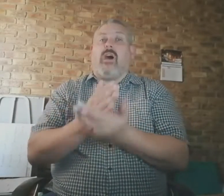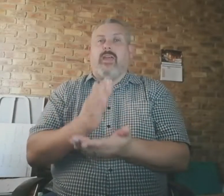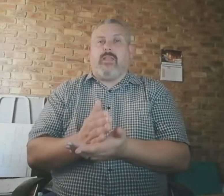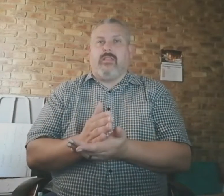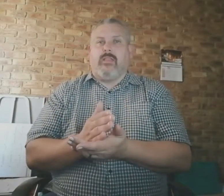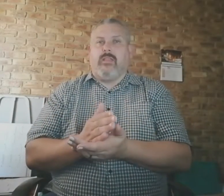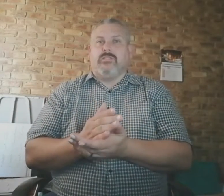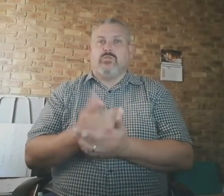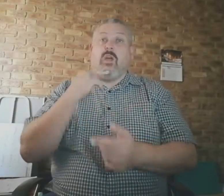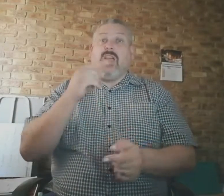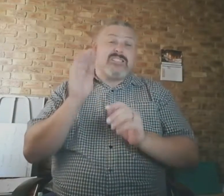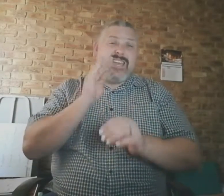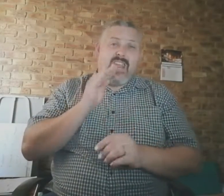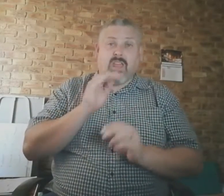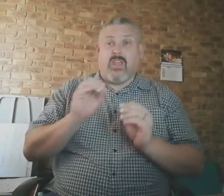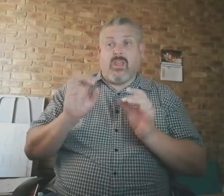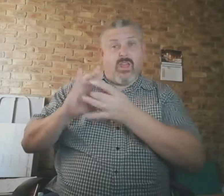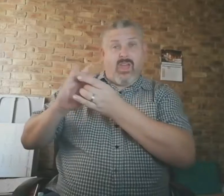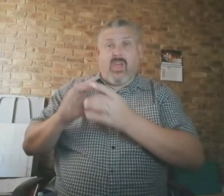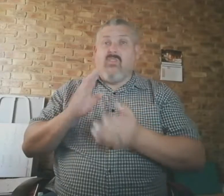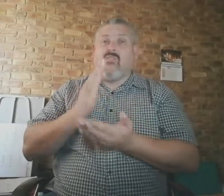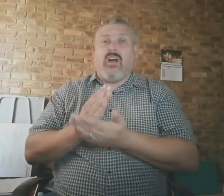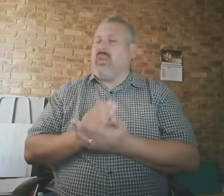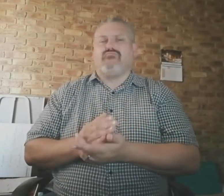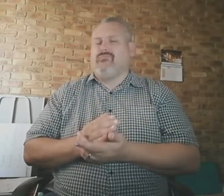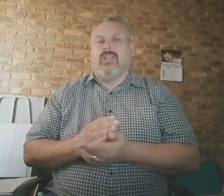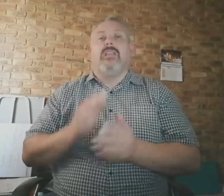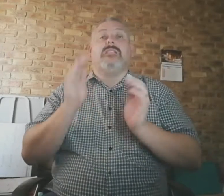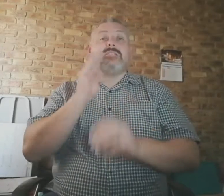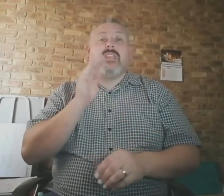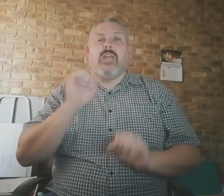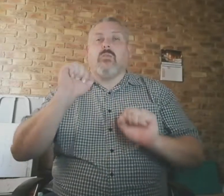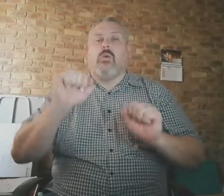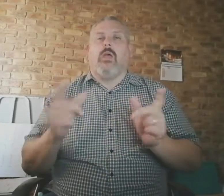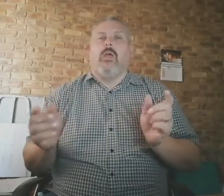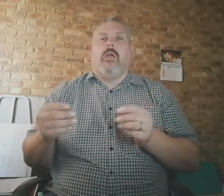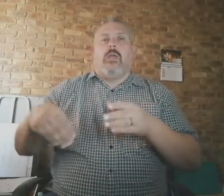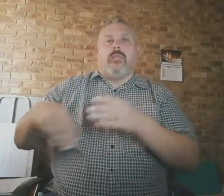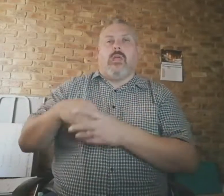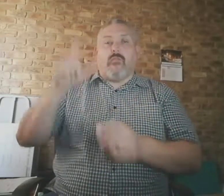die waarheid, vir kinder, waarheid, kinder, en